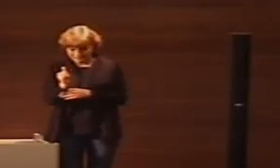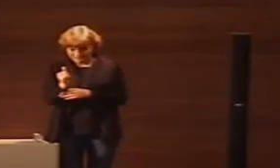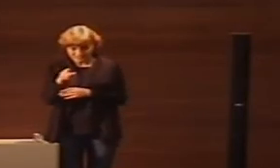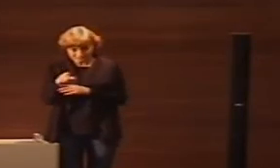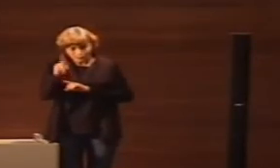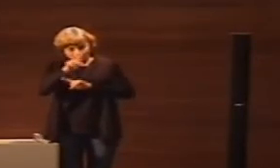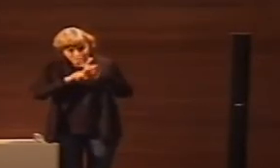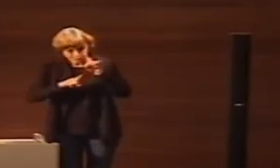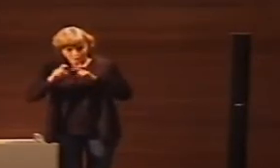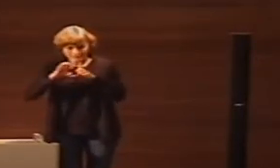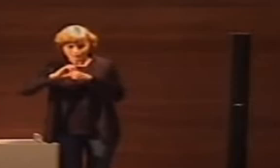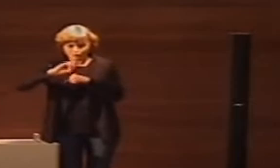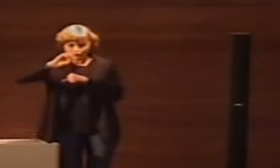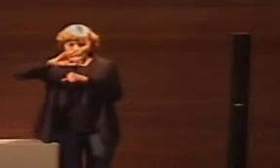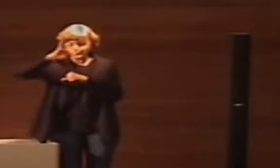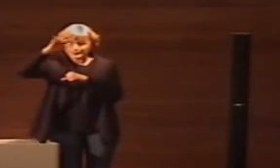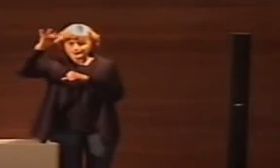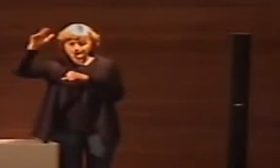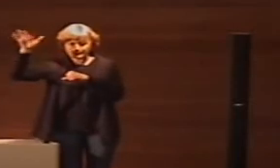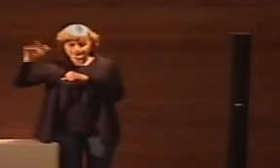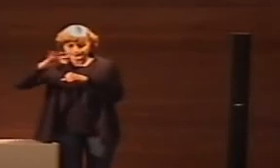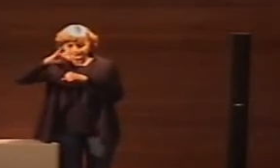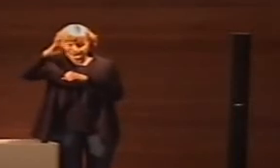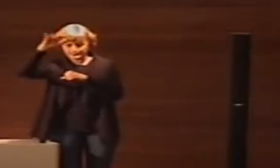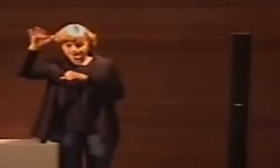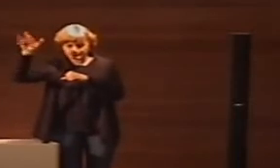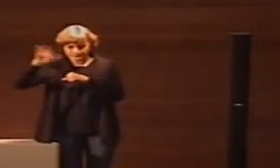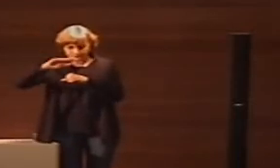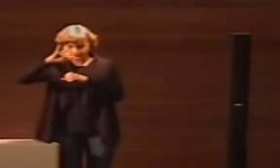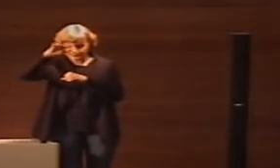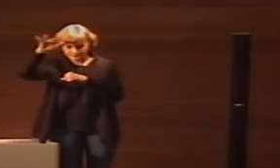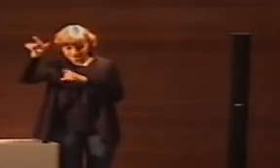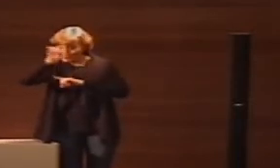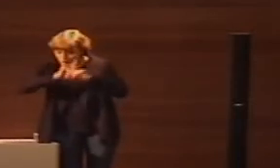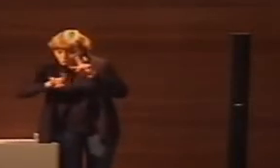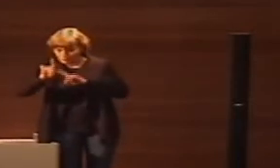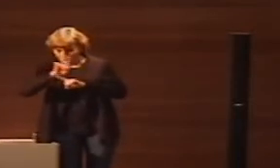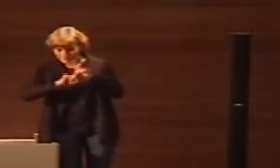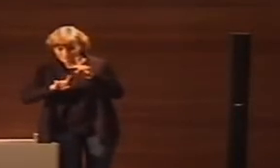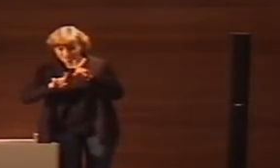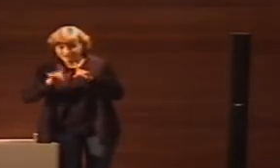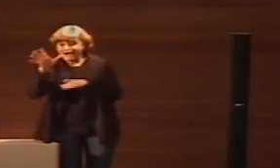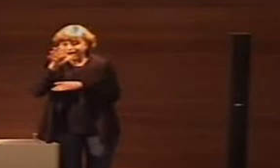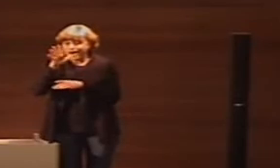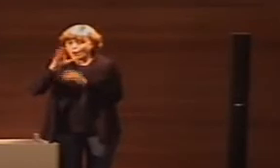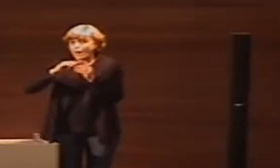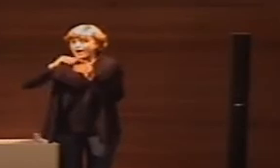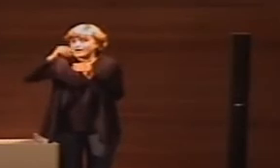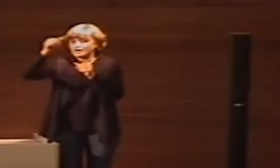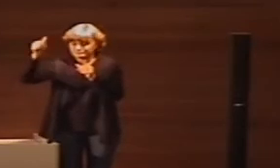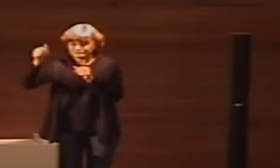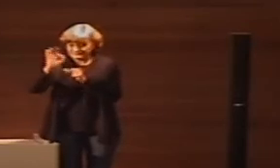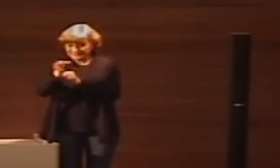output mayor de las plantas de tratamiento mecánico biológico es la evaporación de agua, ¿no? Bueno, es agua que no llega